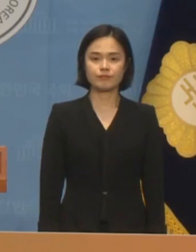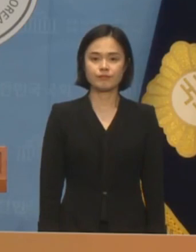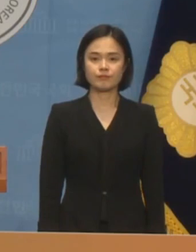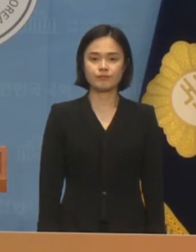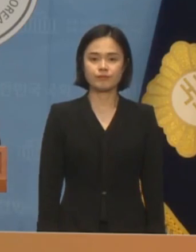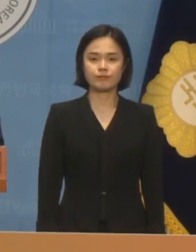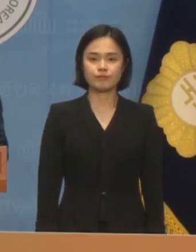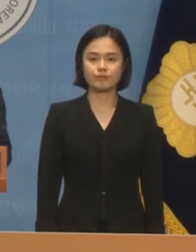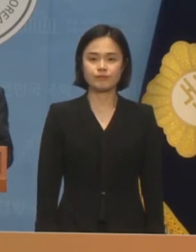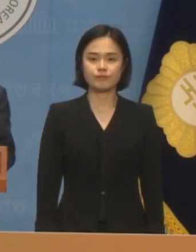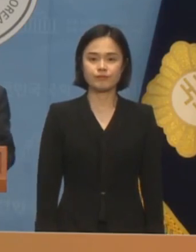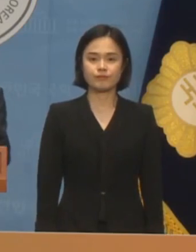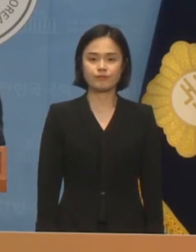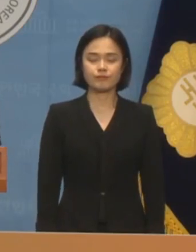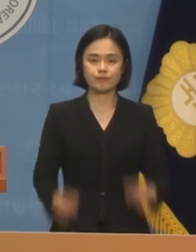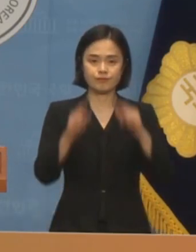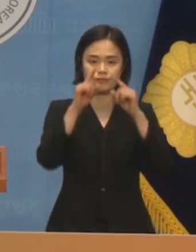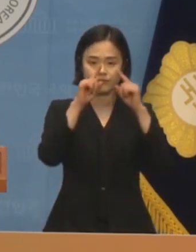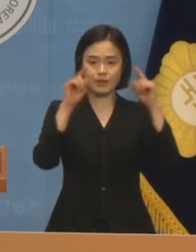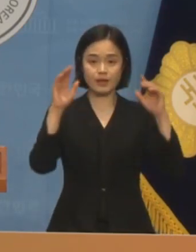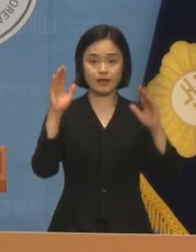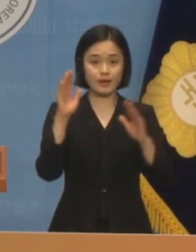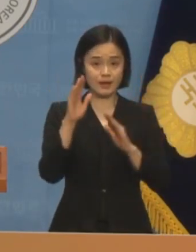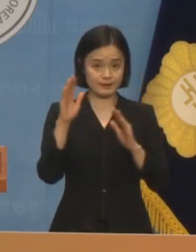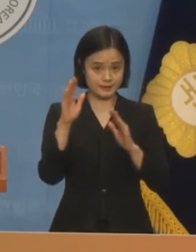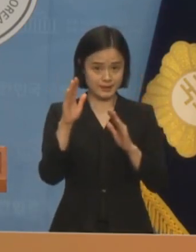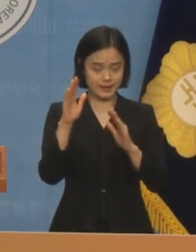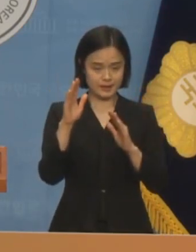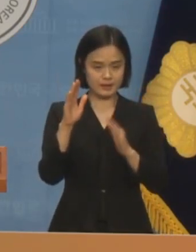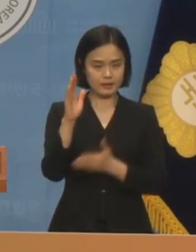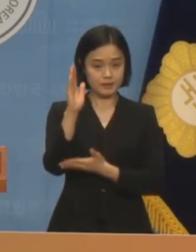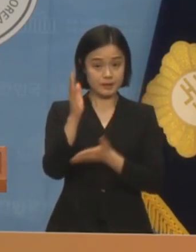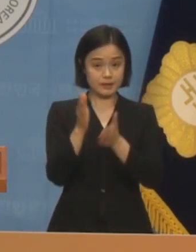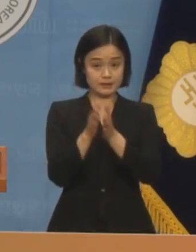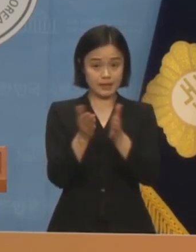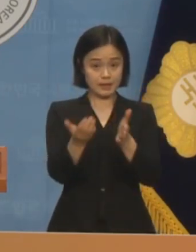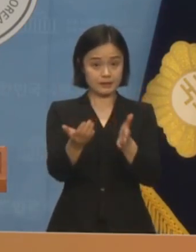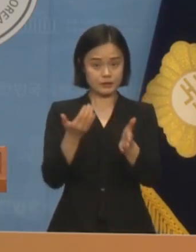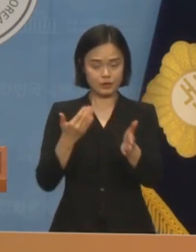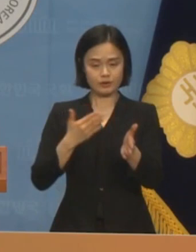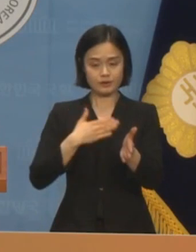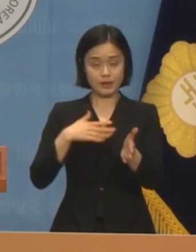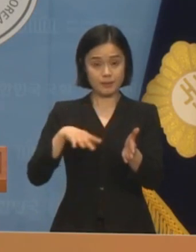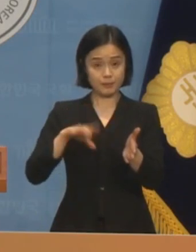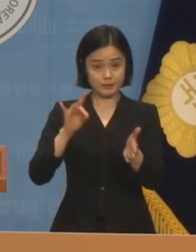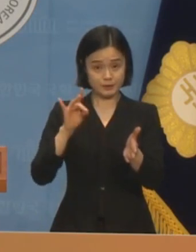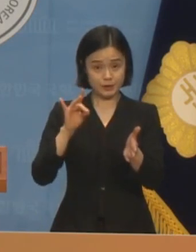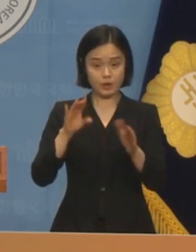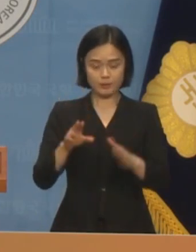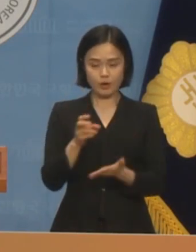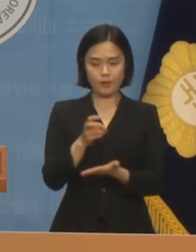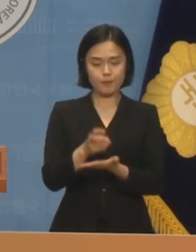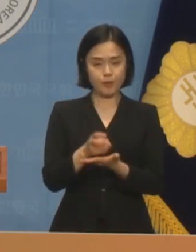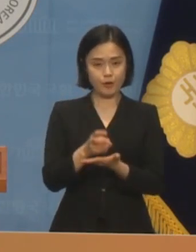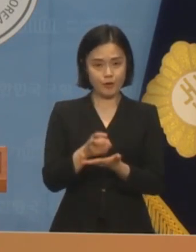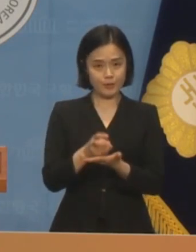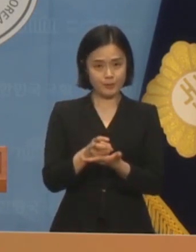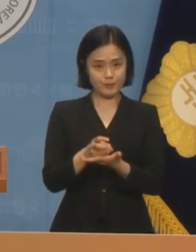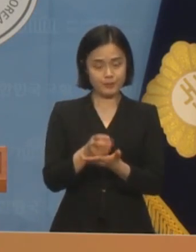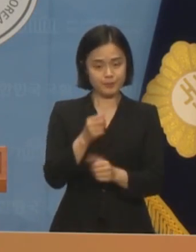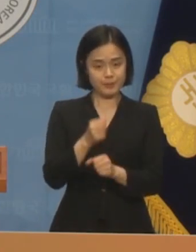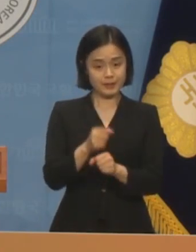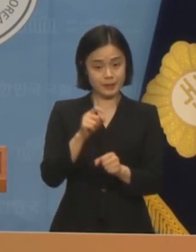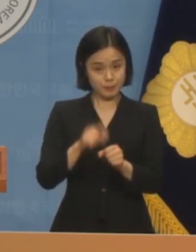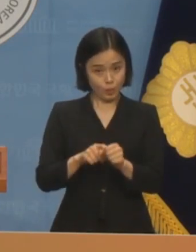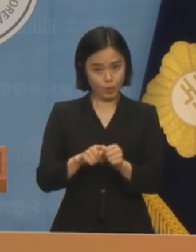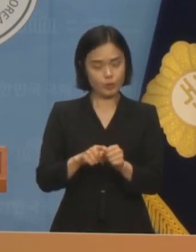먼저 당사자분들의 발언이 있기 전에 제가 간단히 이번 법안의 취지와 개정